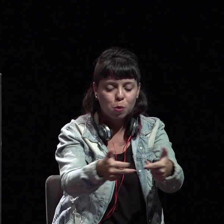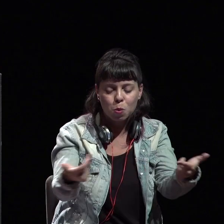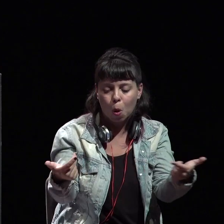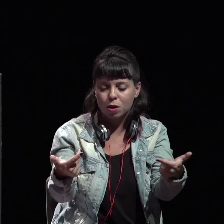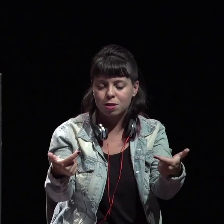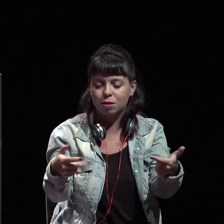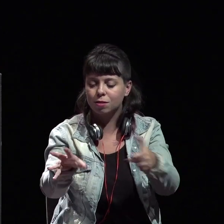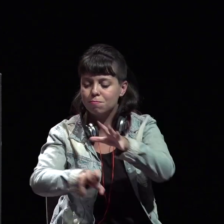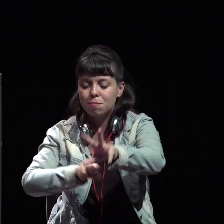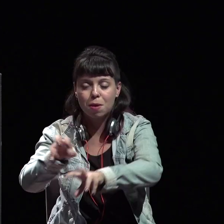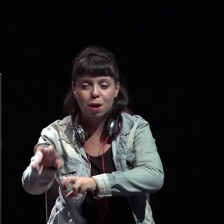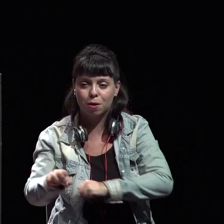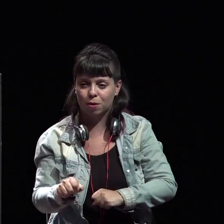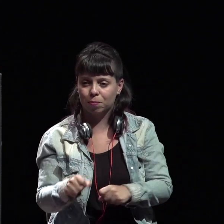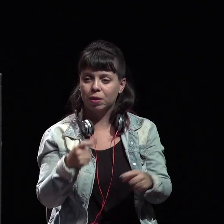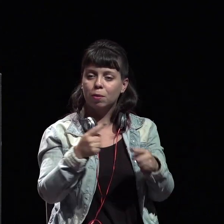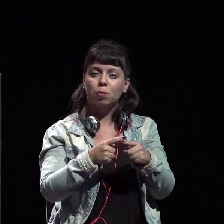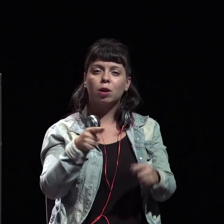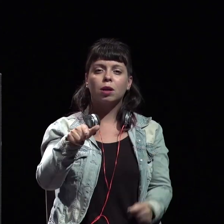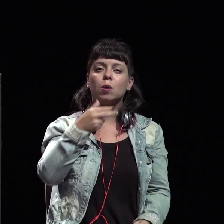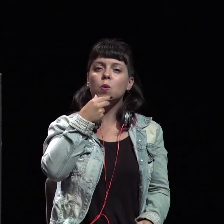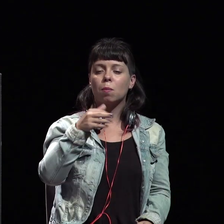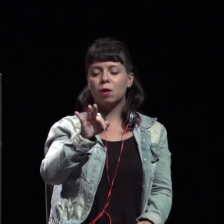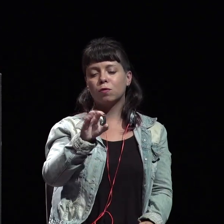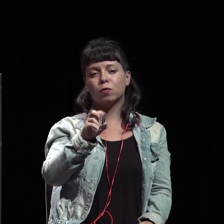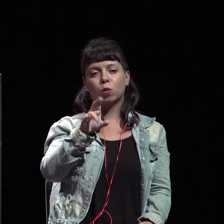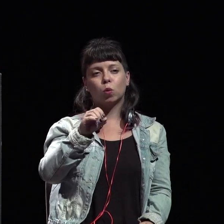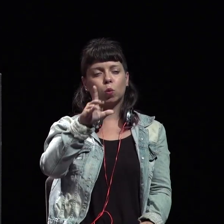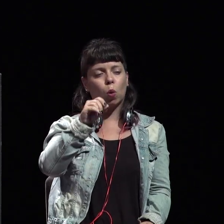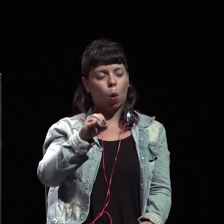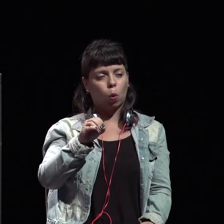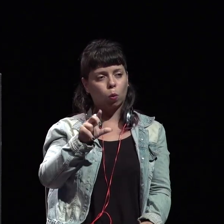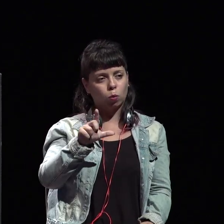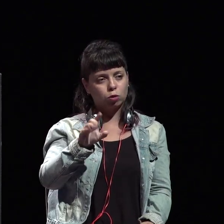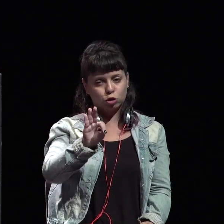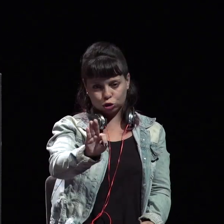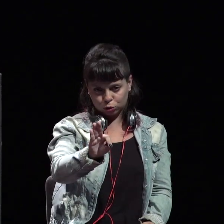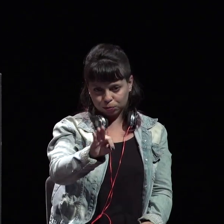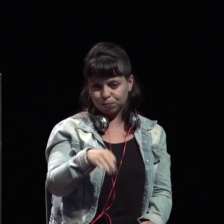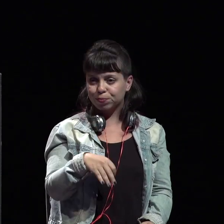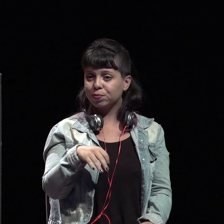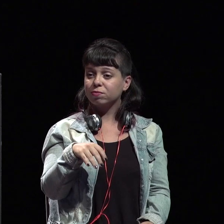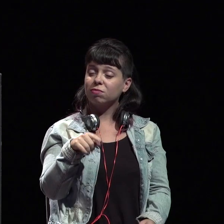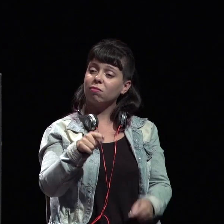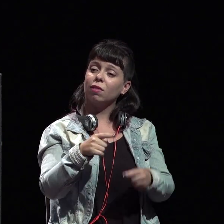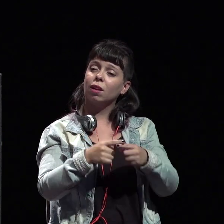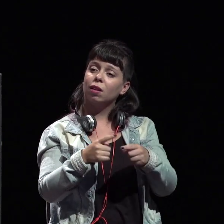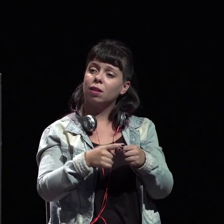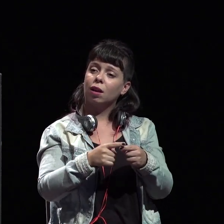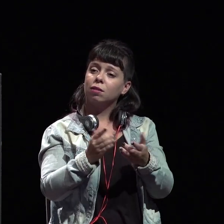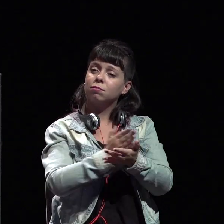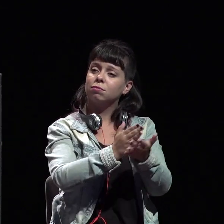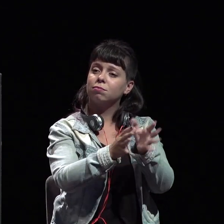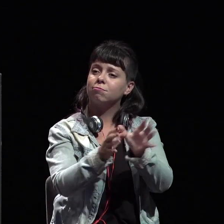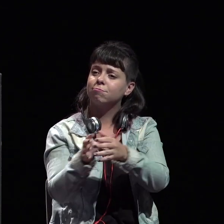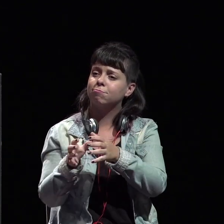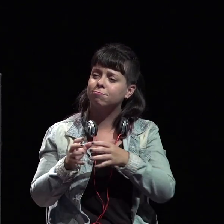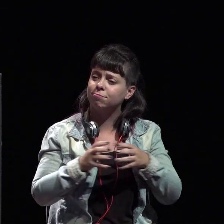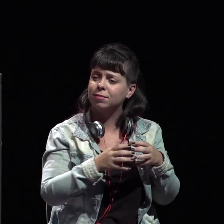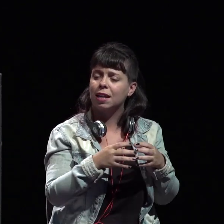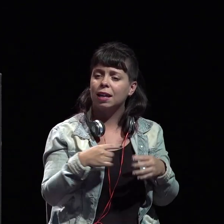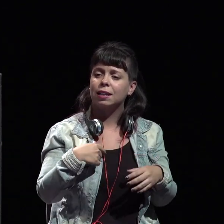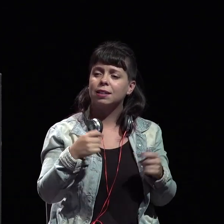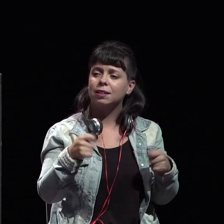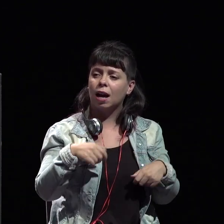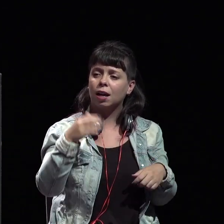de uma ordem das coisas, no sentido clássico de Foucault, implica em dispositivos classificatórios que produzem, ao mesmo tempo, a impressão da